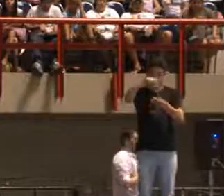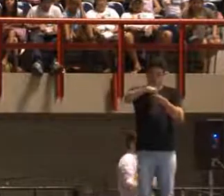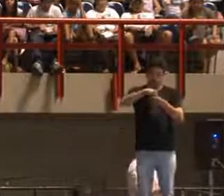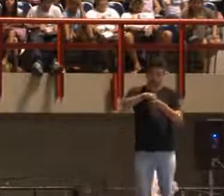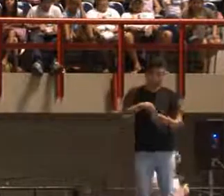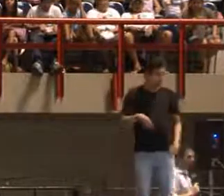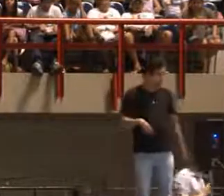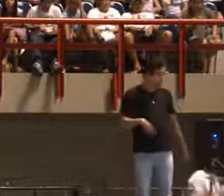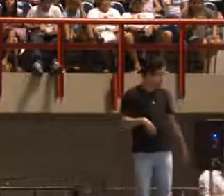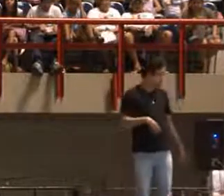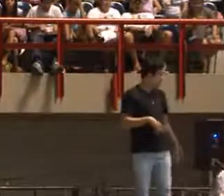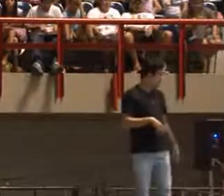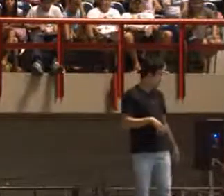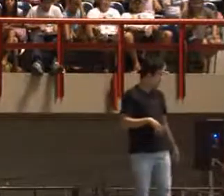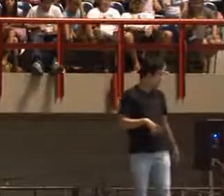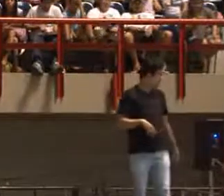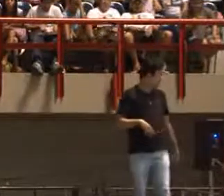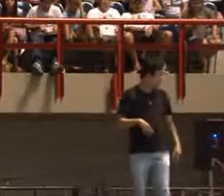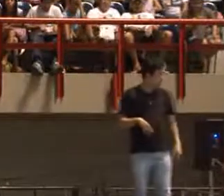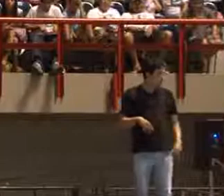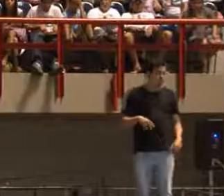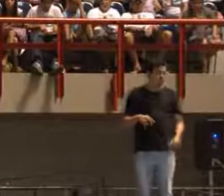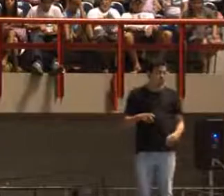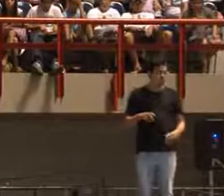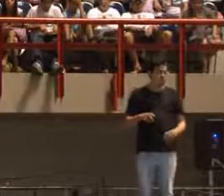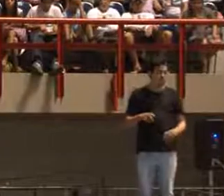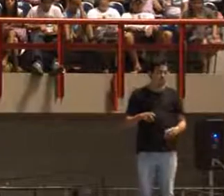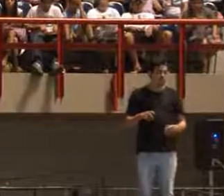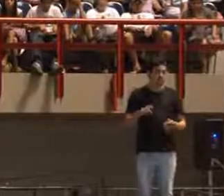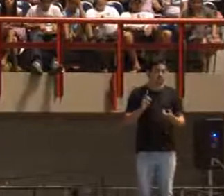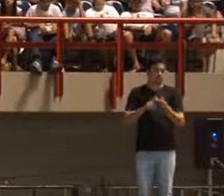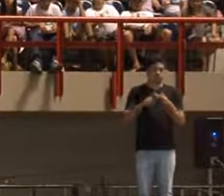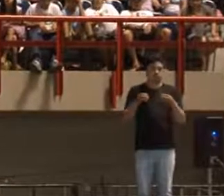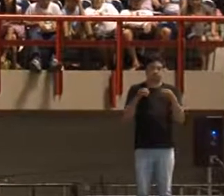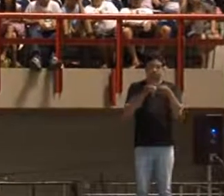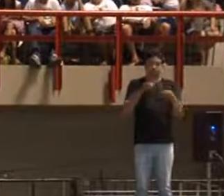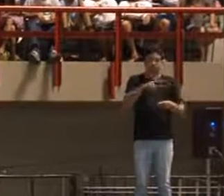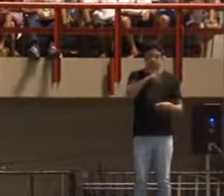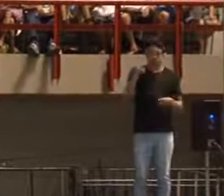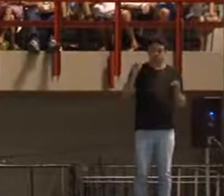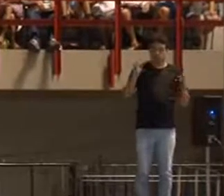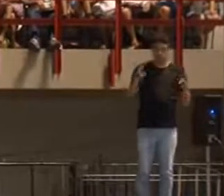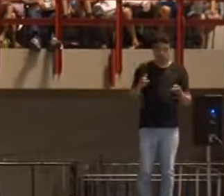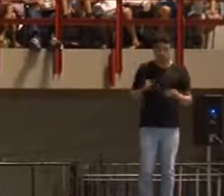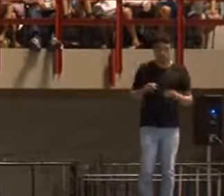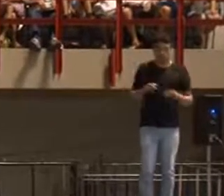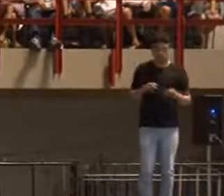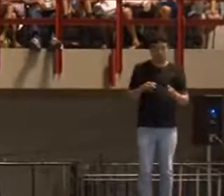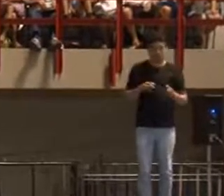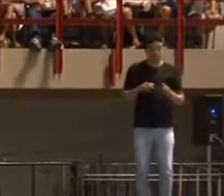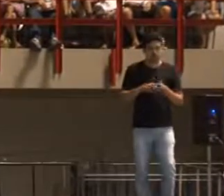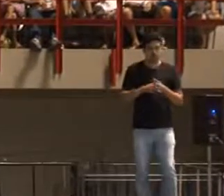Quando as plaquetas diminuem. Vou ficar aqui mais perto de vocês, pode ser?